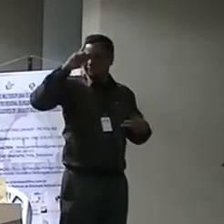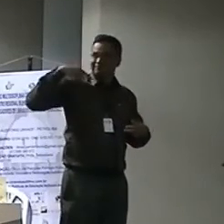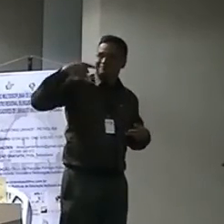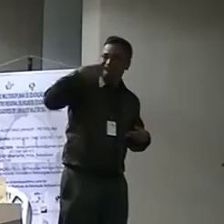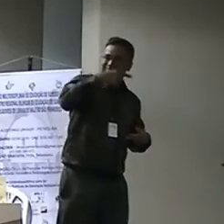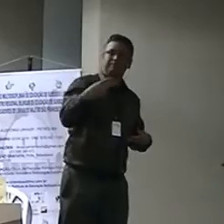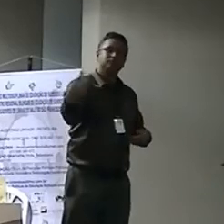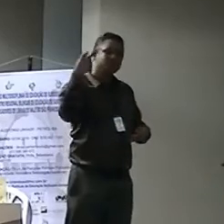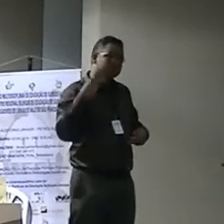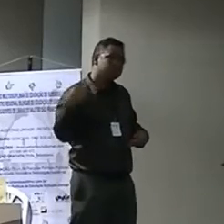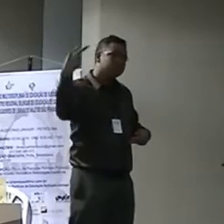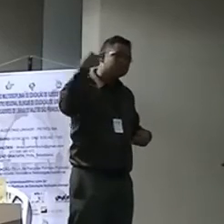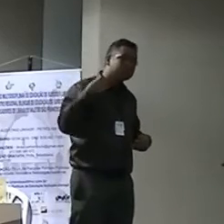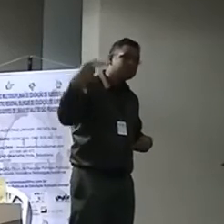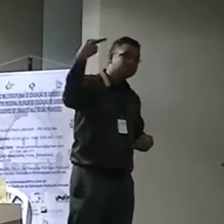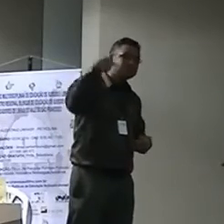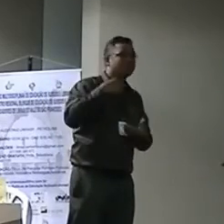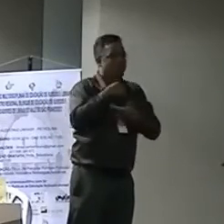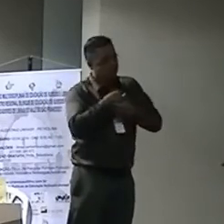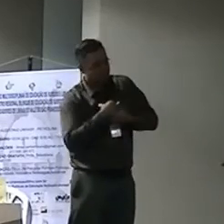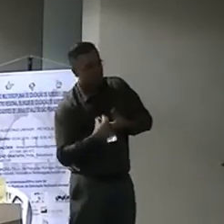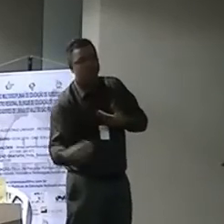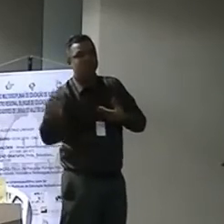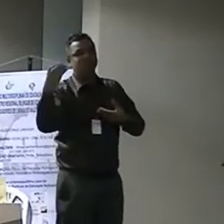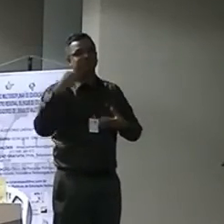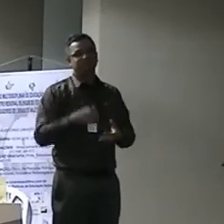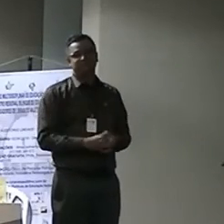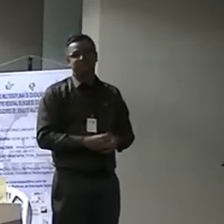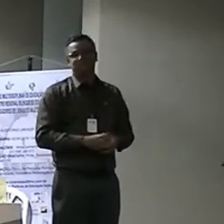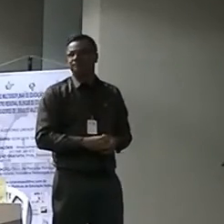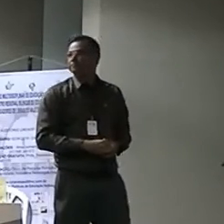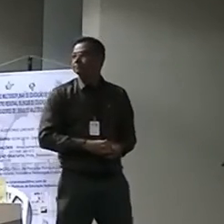tem que estar muito pautado no exemplo.